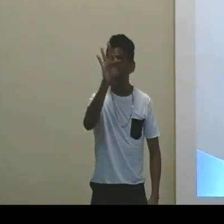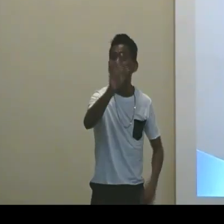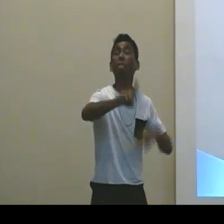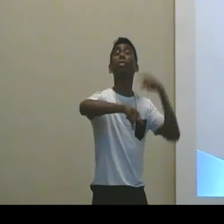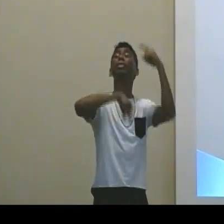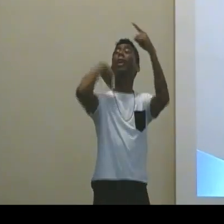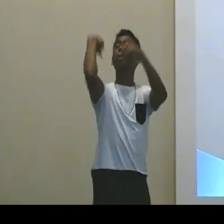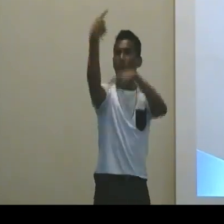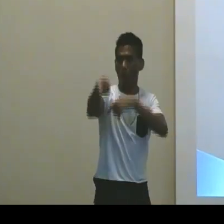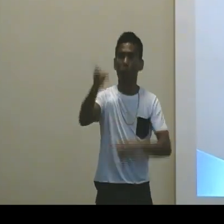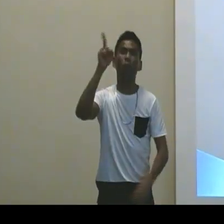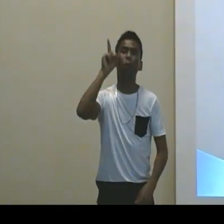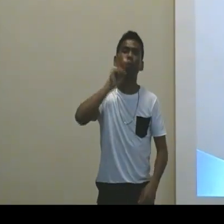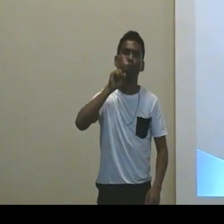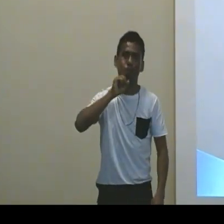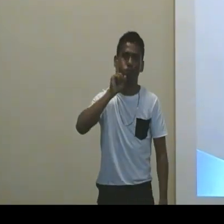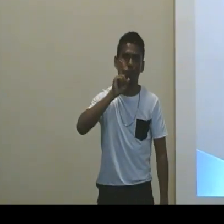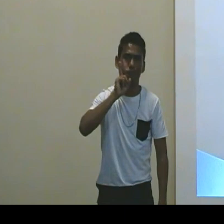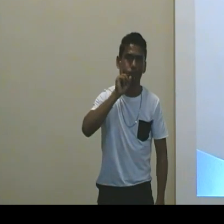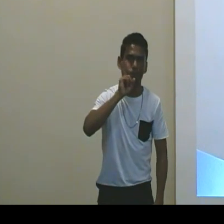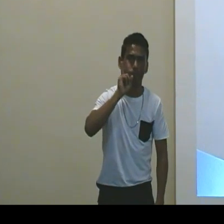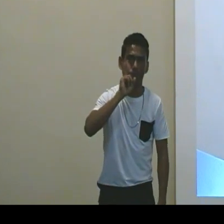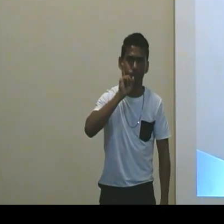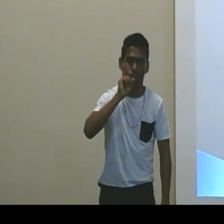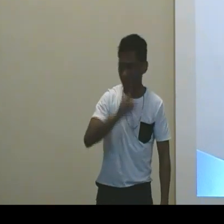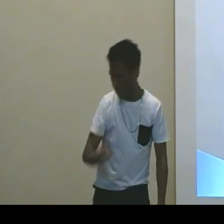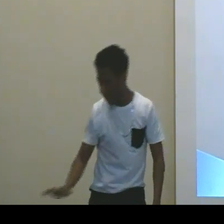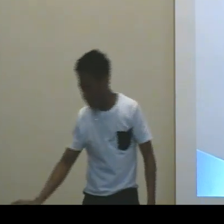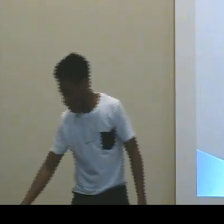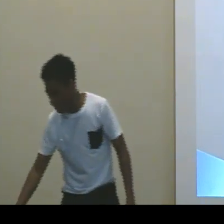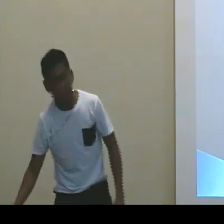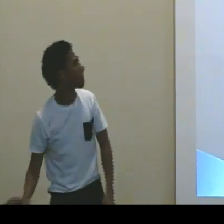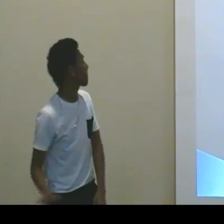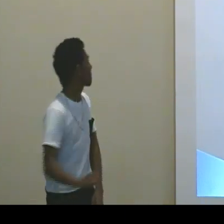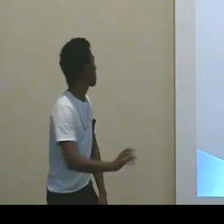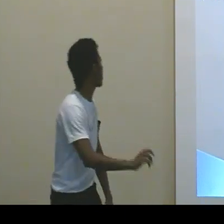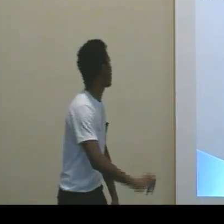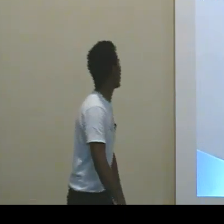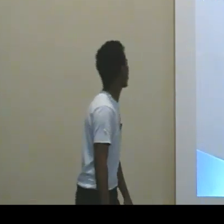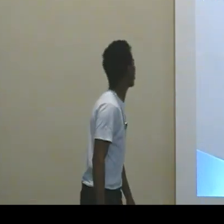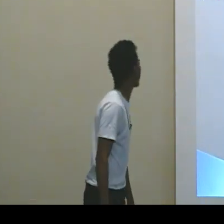Da França, depois nos Estados Unidos, né?